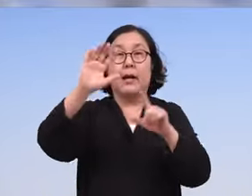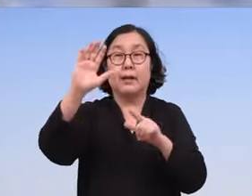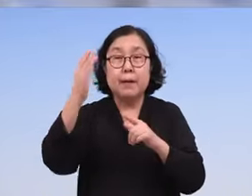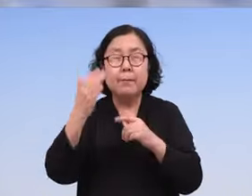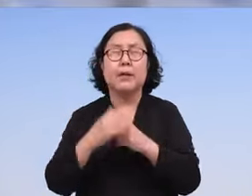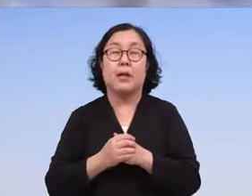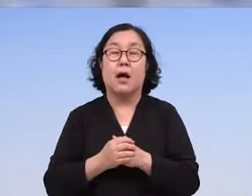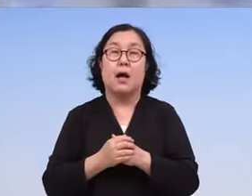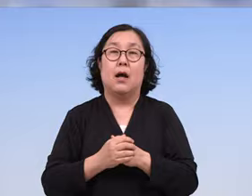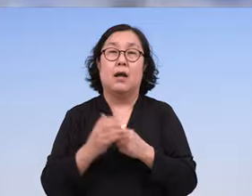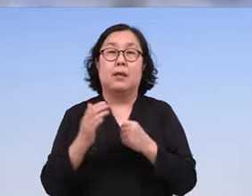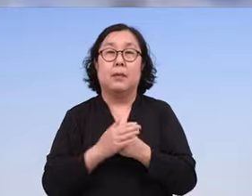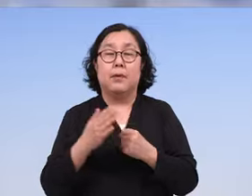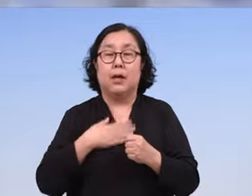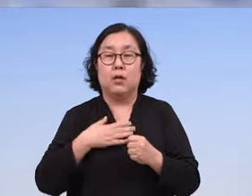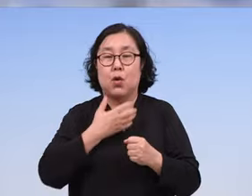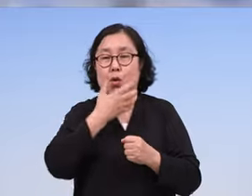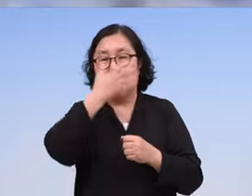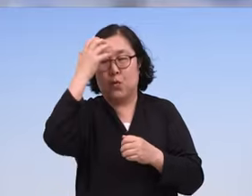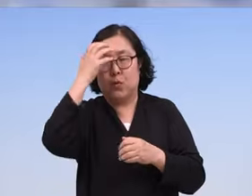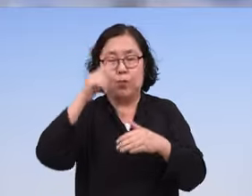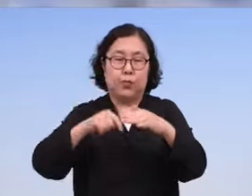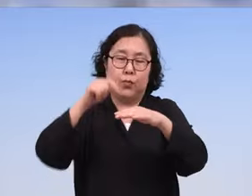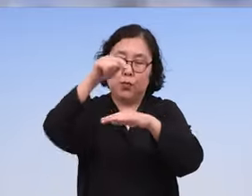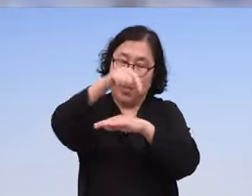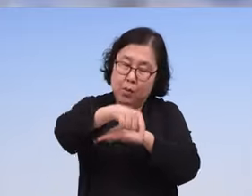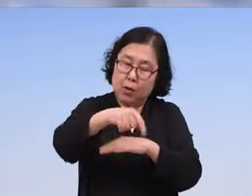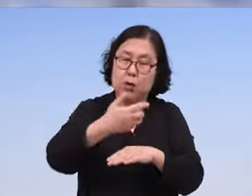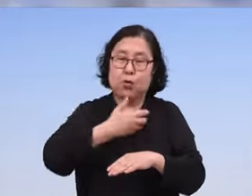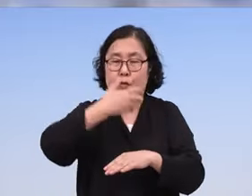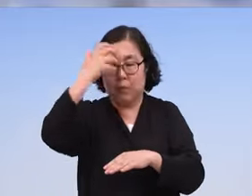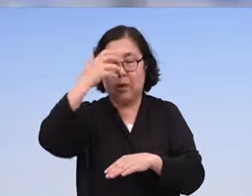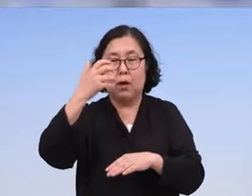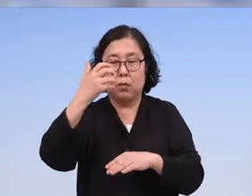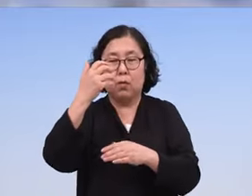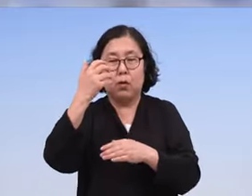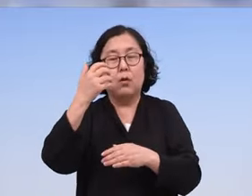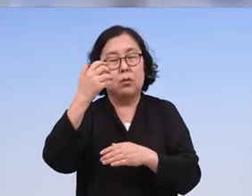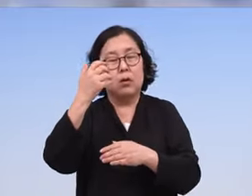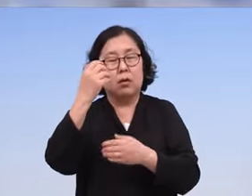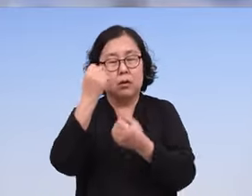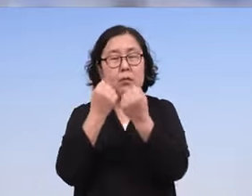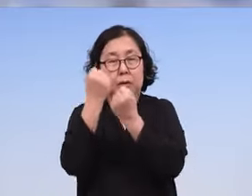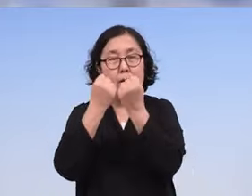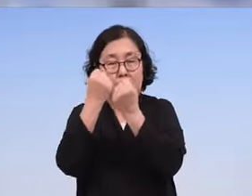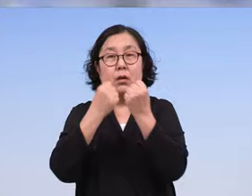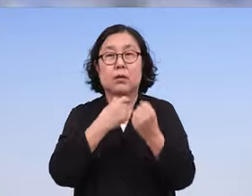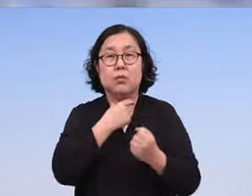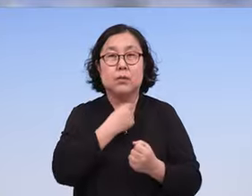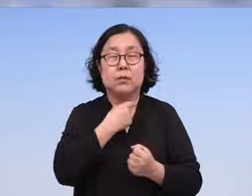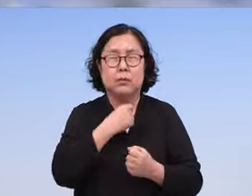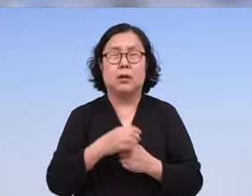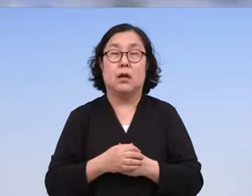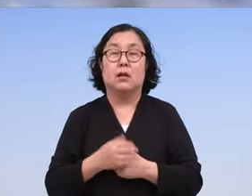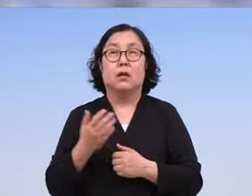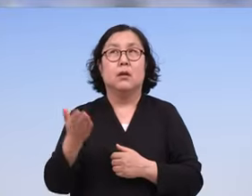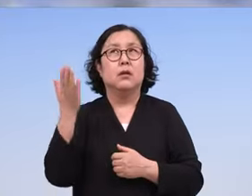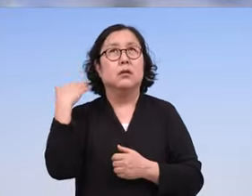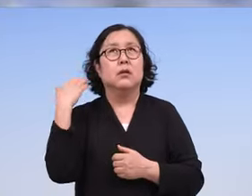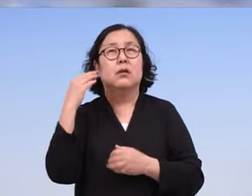이걸 저는 그 꿈 넘어 꿈이라는 표현으로 설명할 수 있다고 생각을 하는데요. 그래서 지난